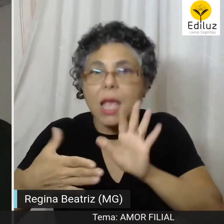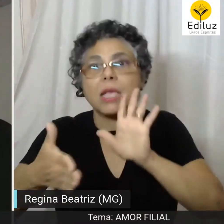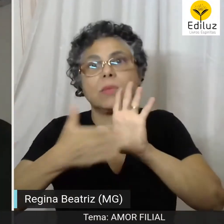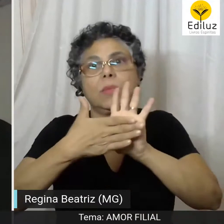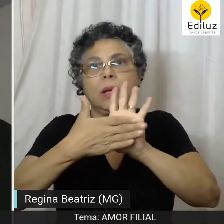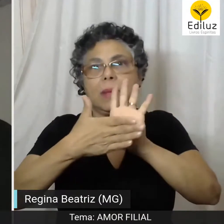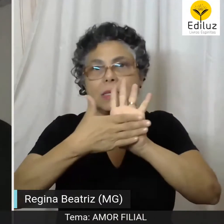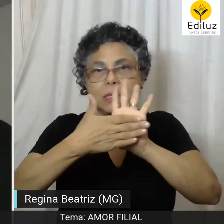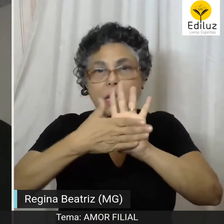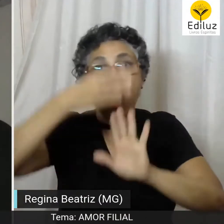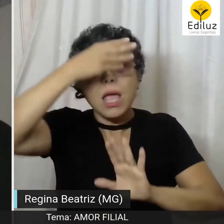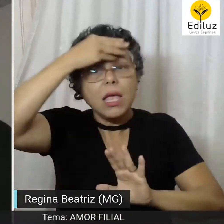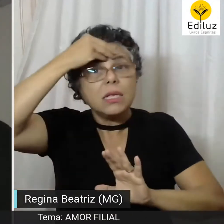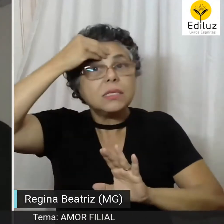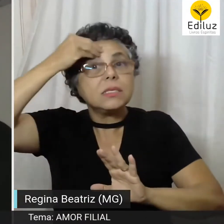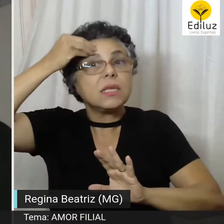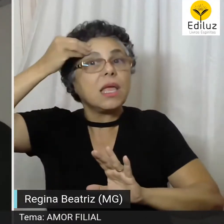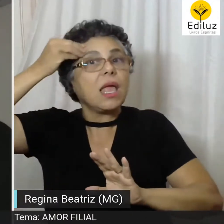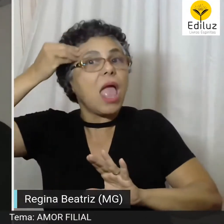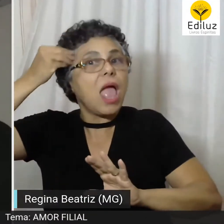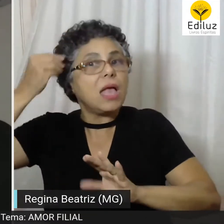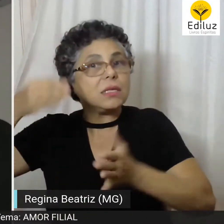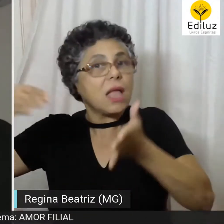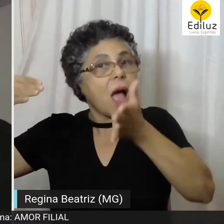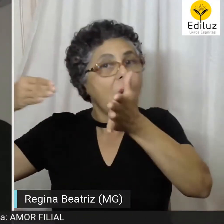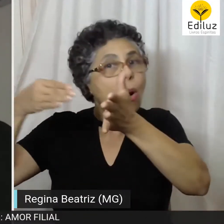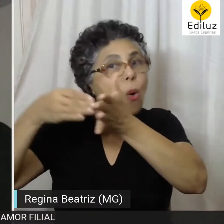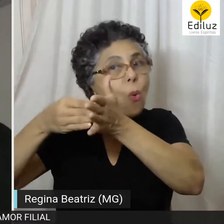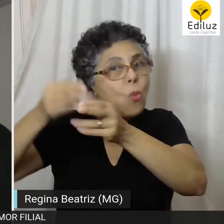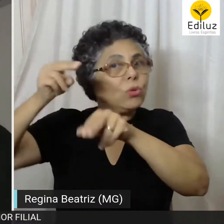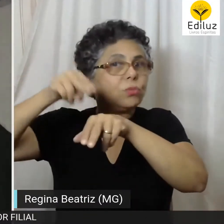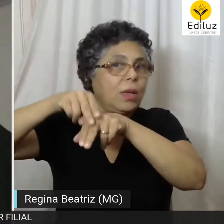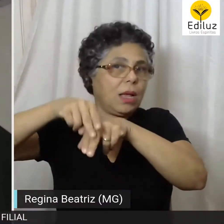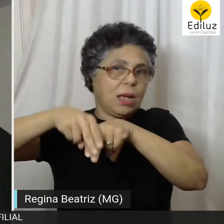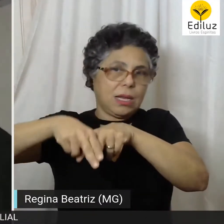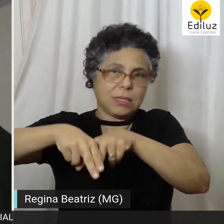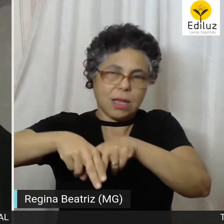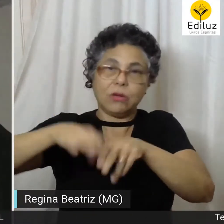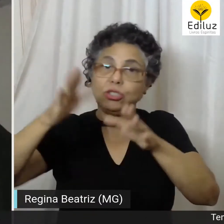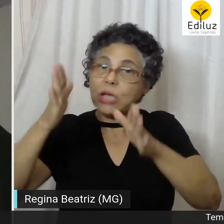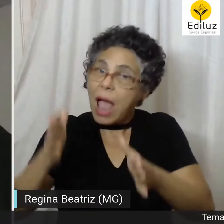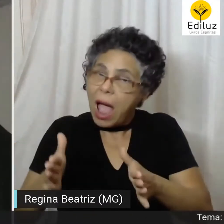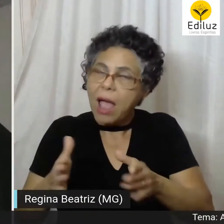do esquecimento faz parte desse processo pré-encarnatório,